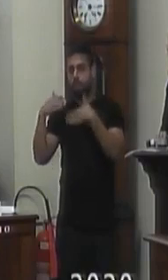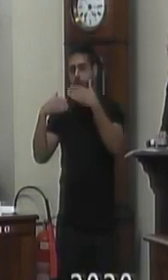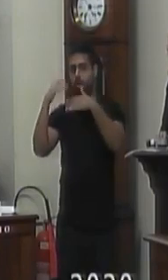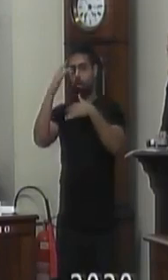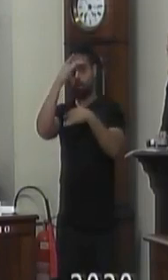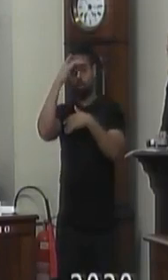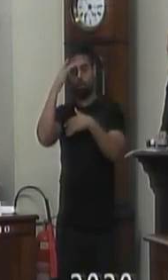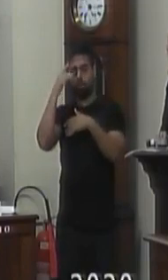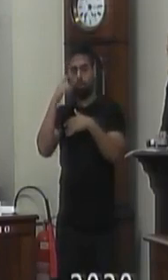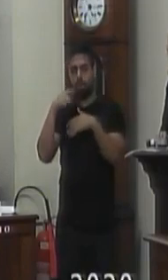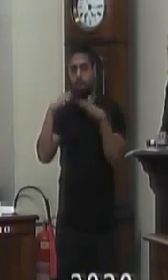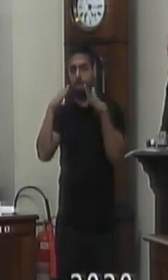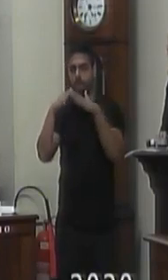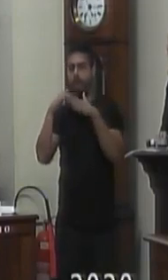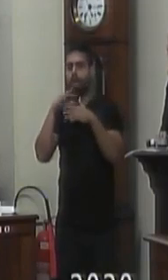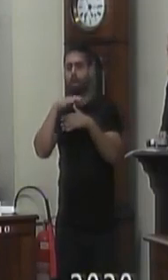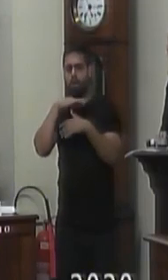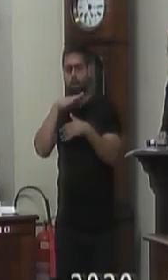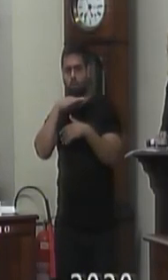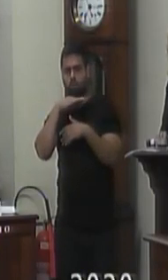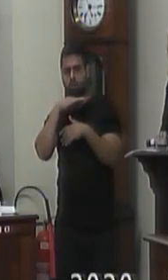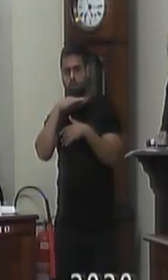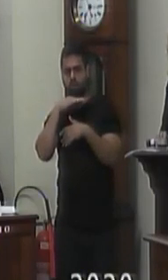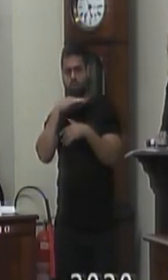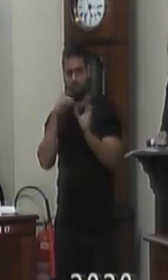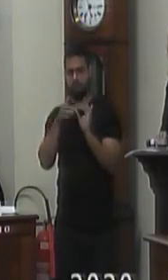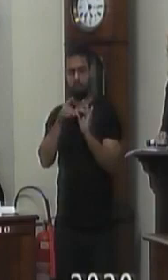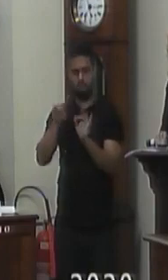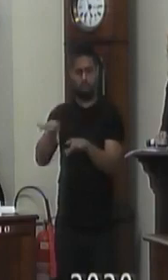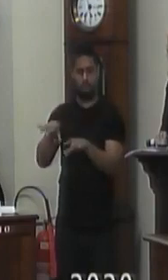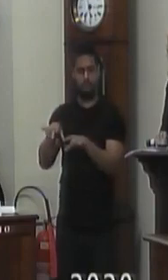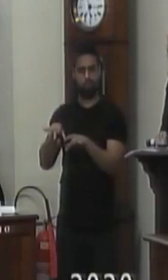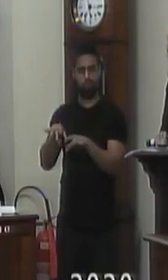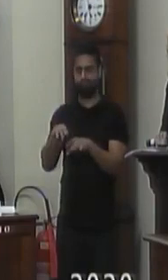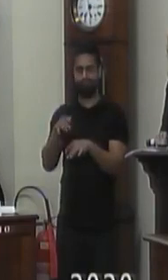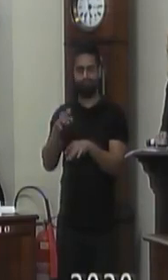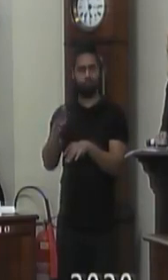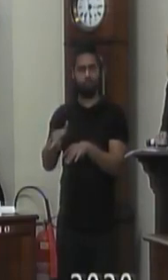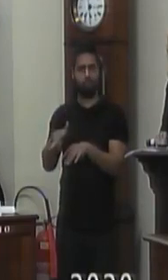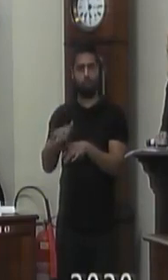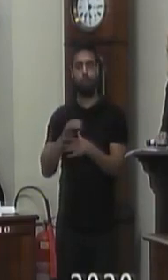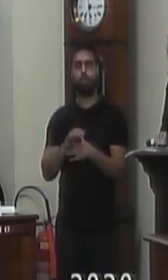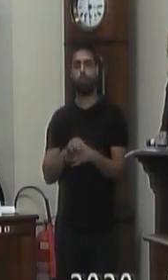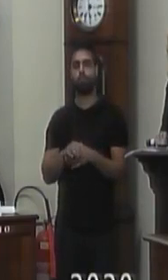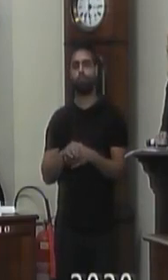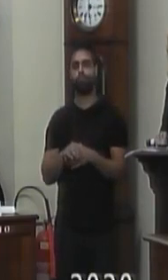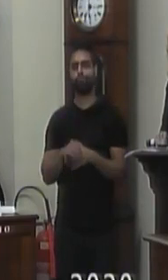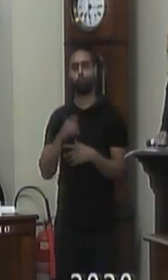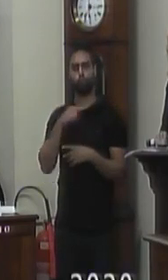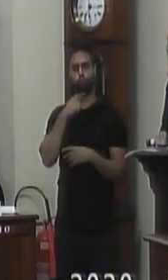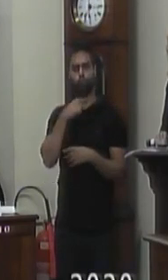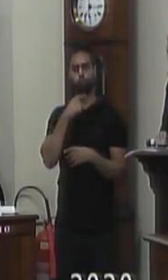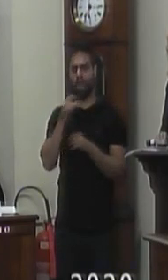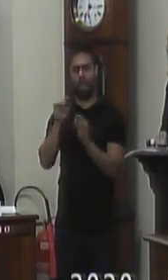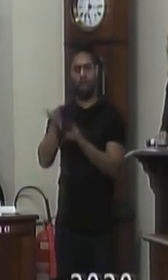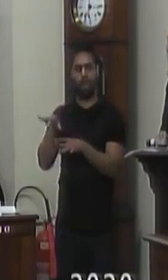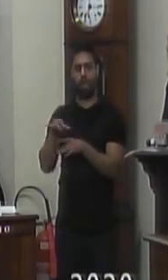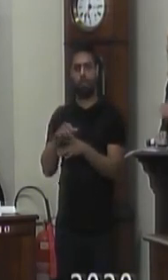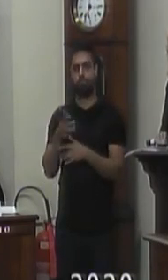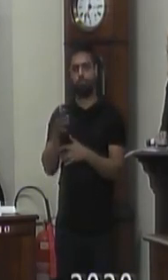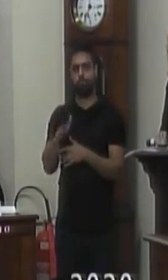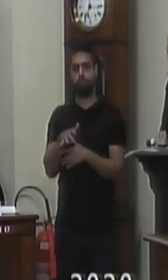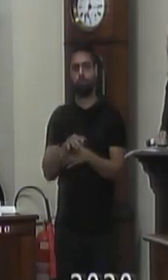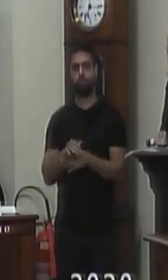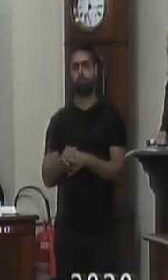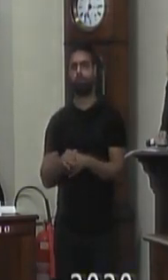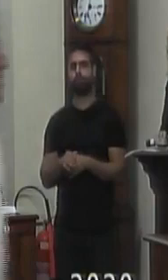está ali. Ah, é ruim, larga. Larga. Duvido que largue, doutor. Duvido